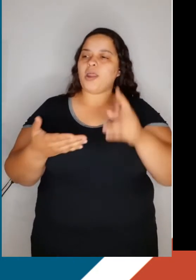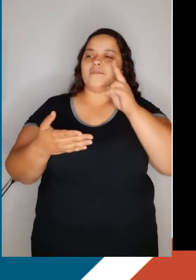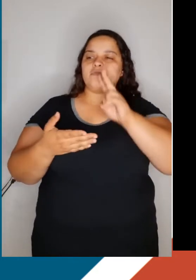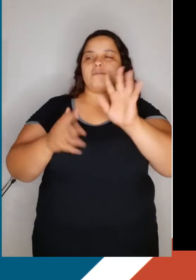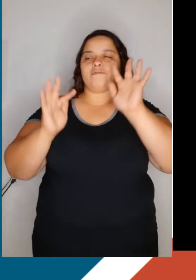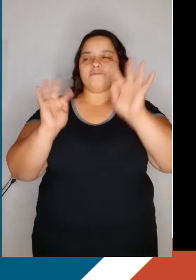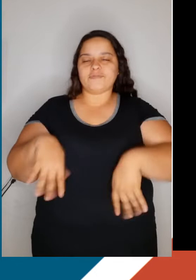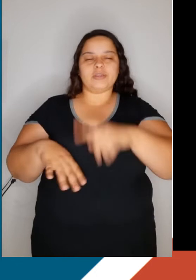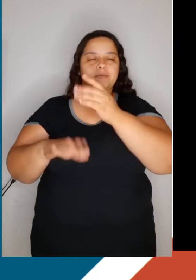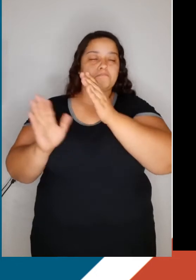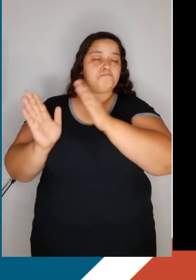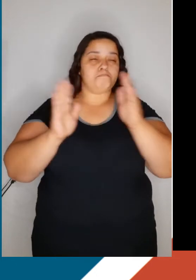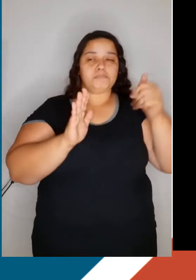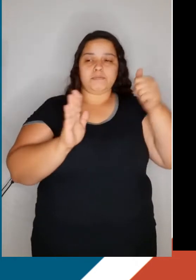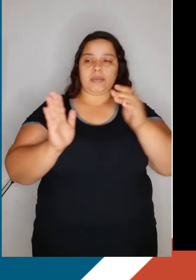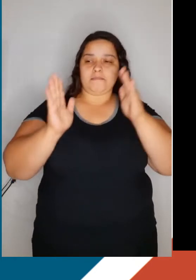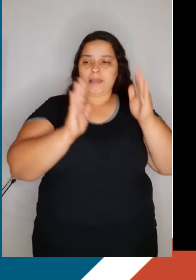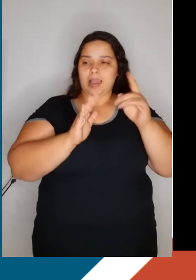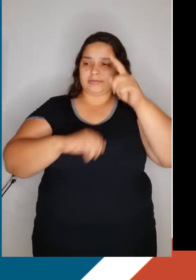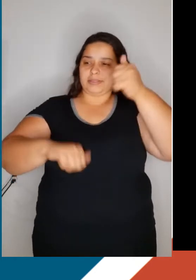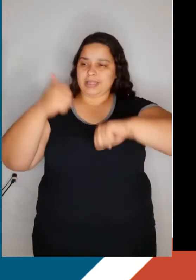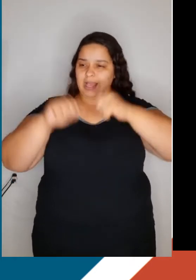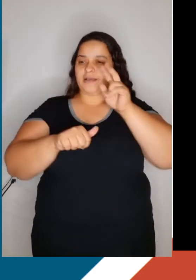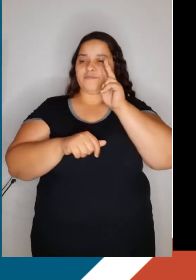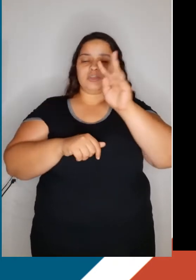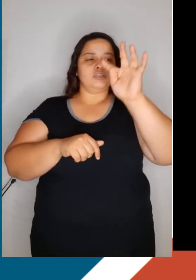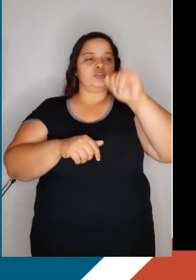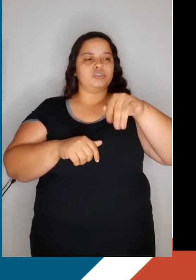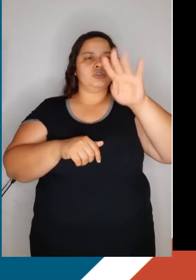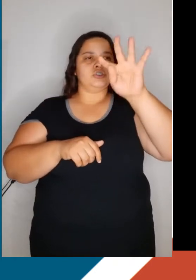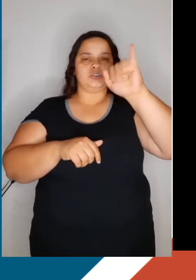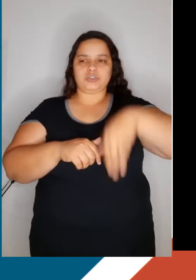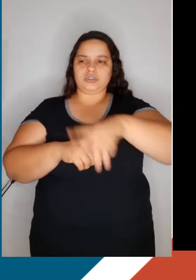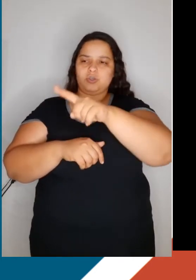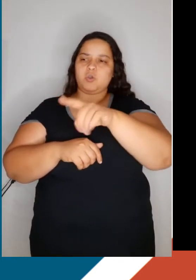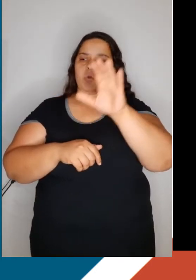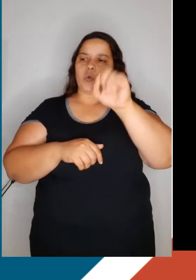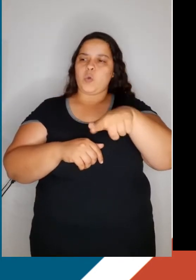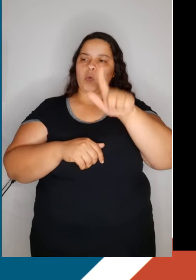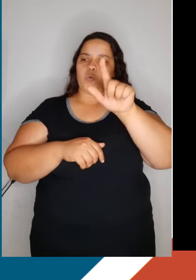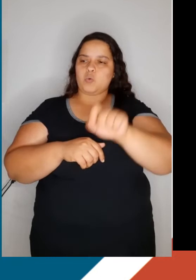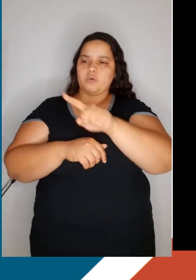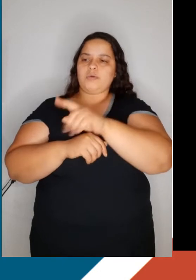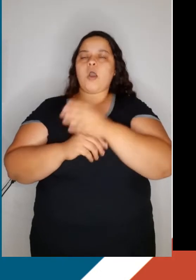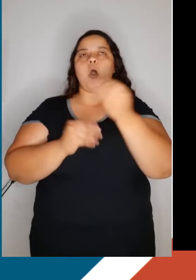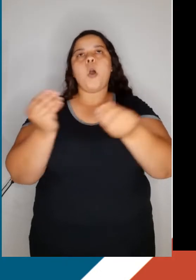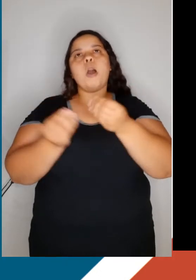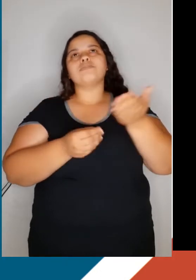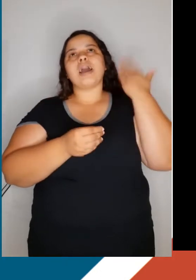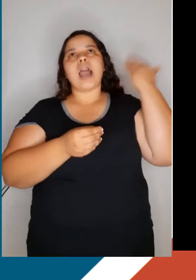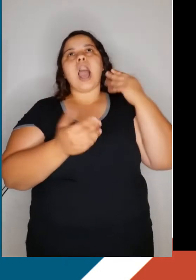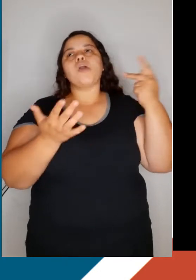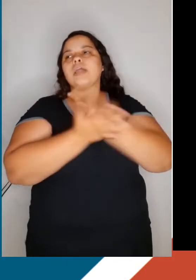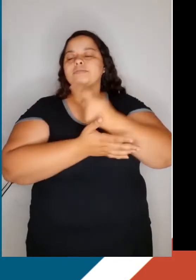imperialismo no continente africano, a gente separou aqui o Tintim no Congo, que é um exemplo interessante de como a mentalidade imperialista